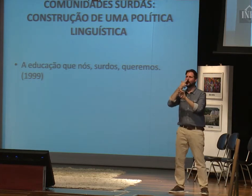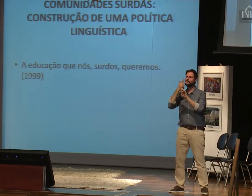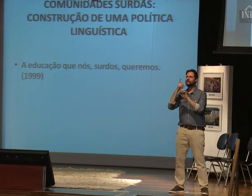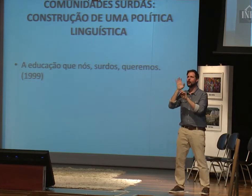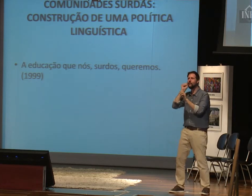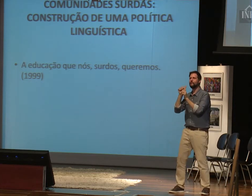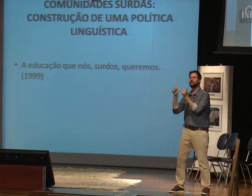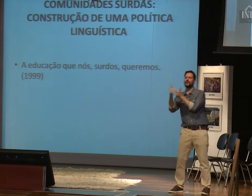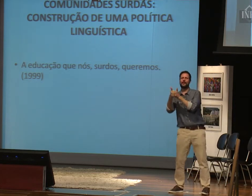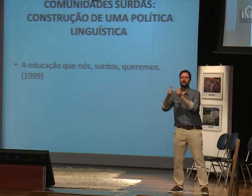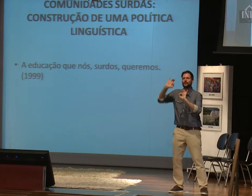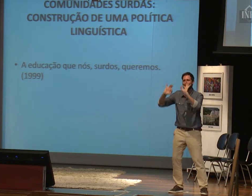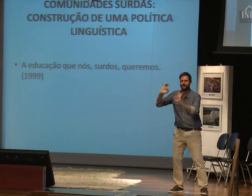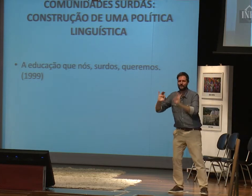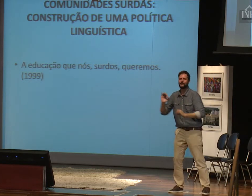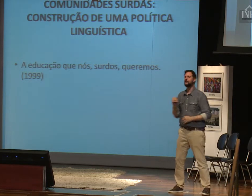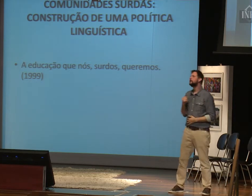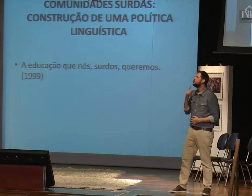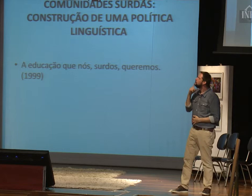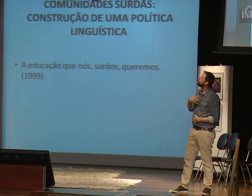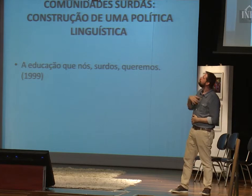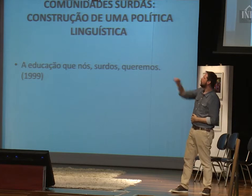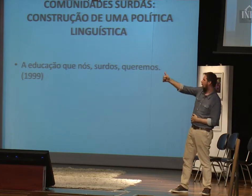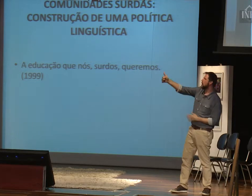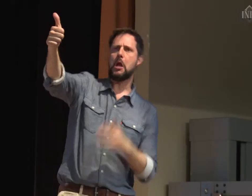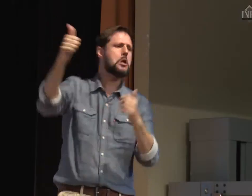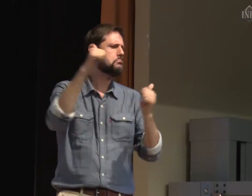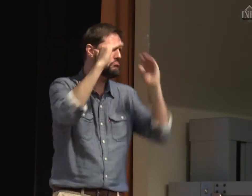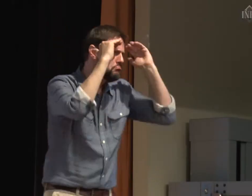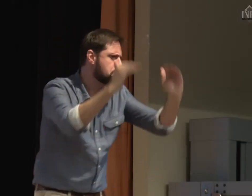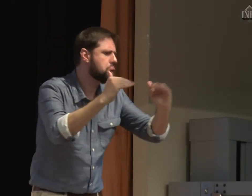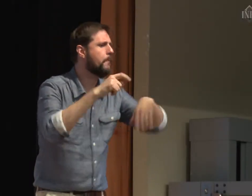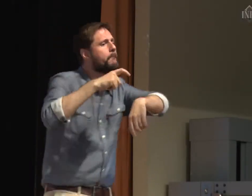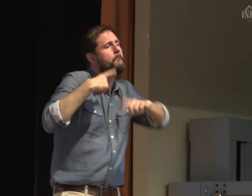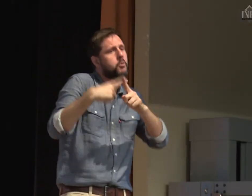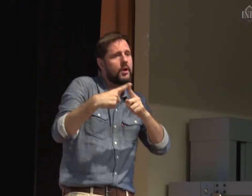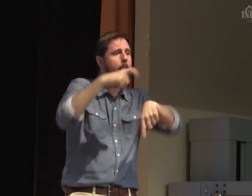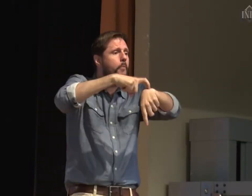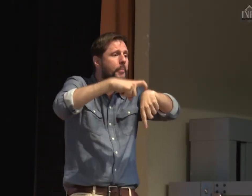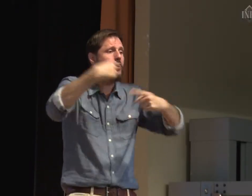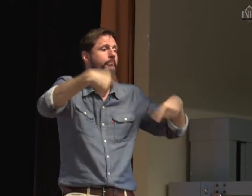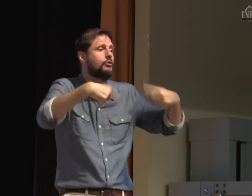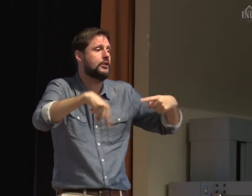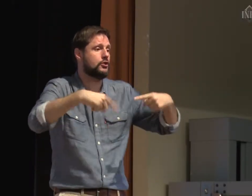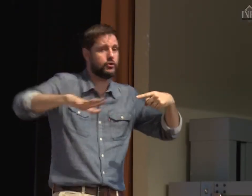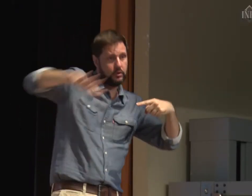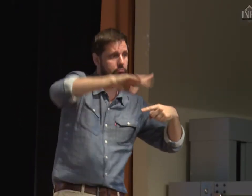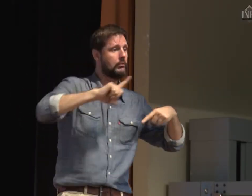ouvintes. Ok, surdos juntos, mas pensados por ouvintes, né? Ok, organizações, eu respeito a